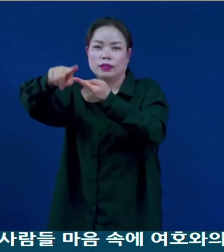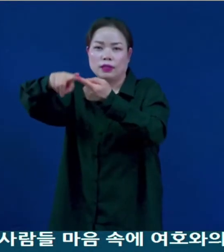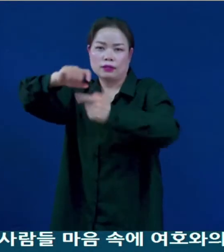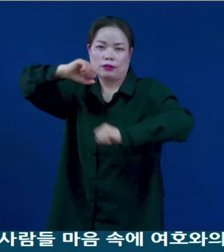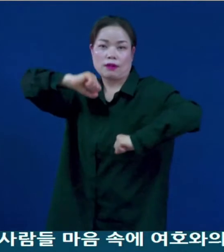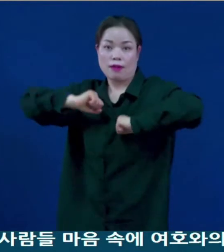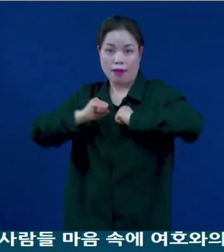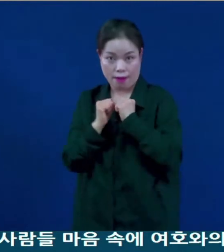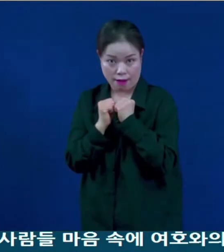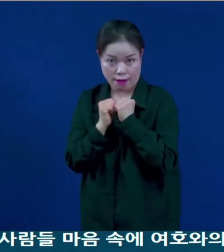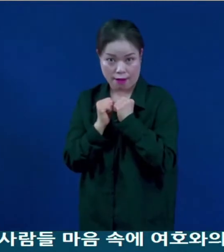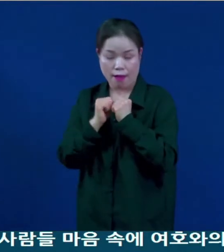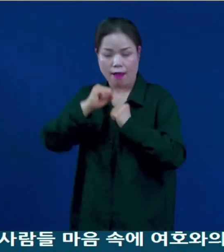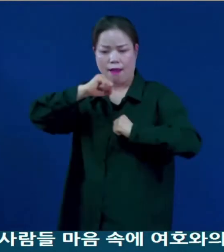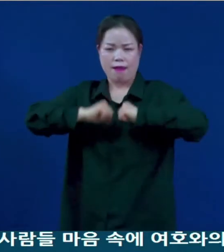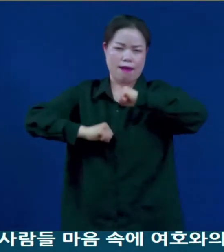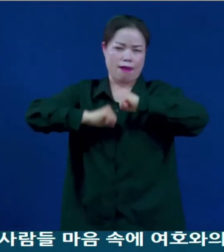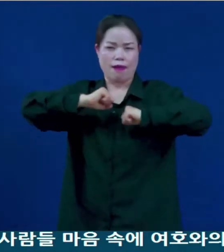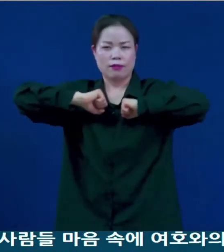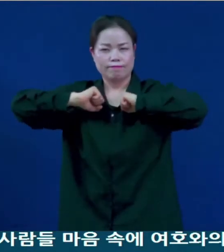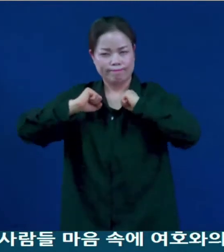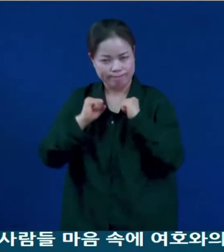행하리라.